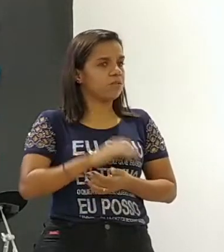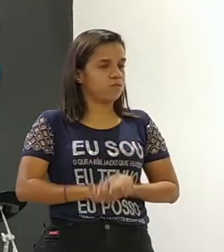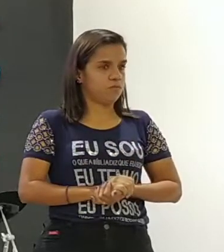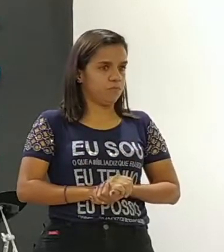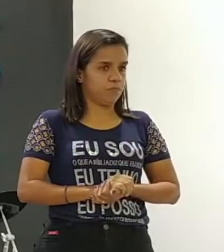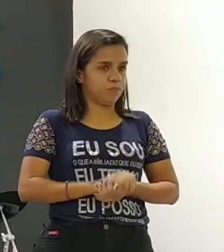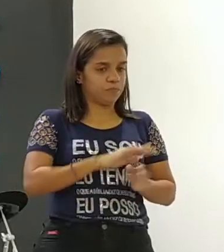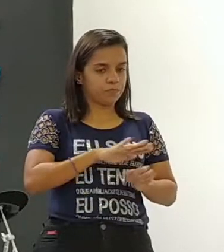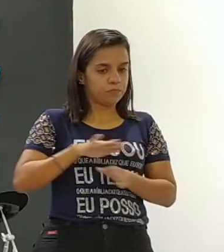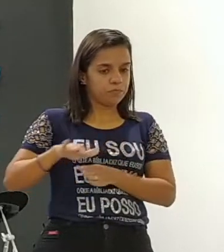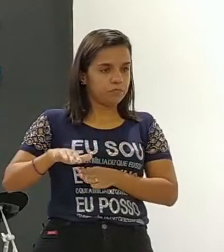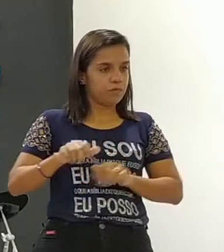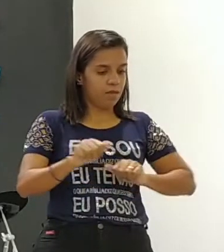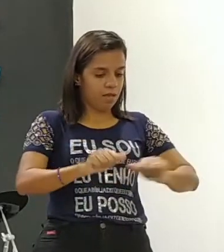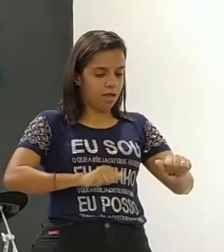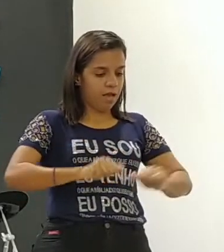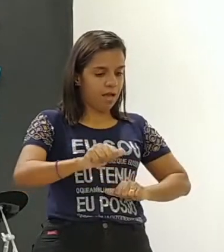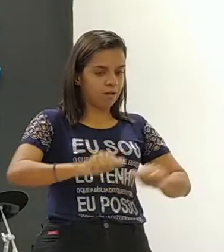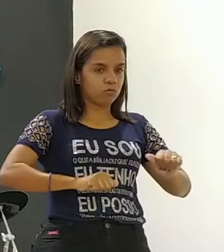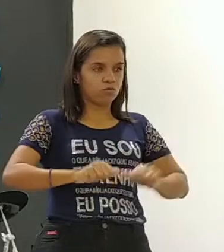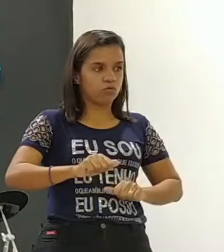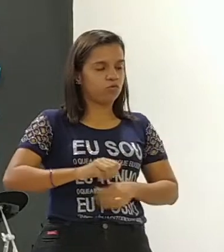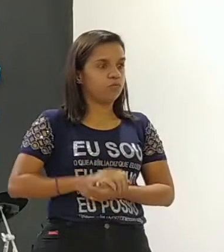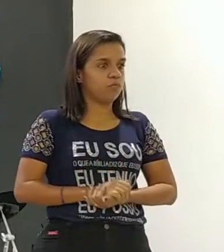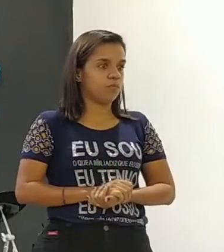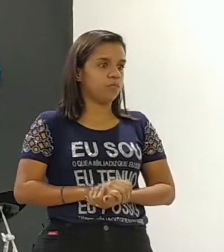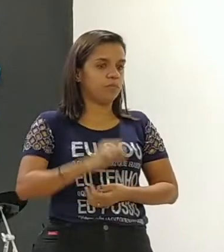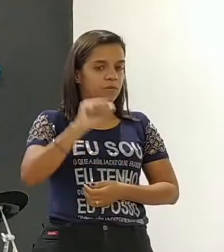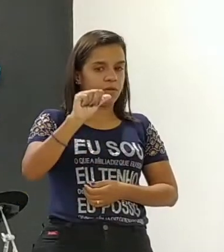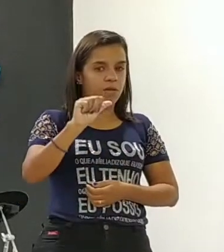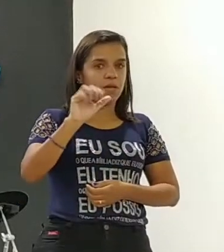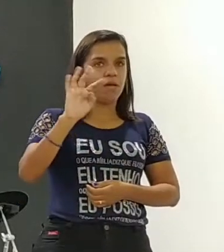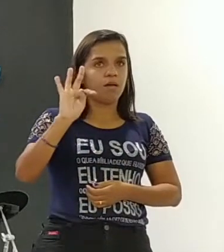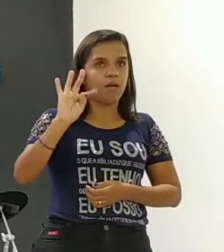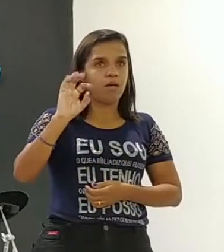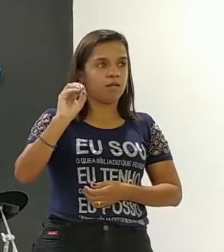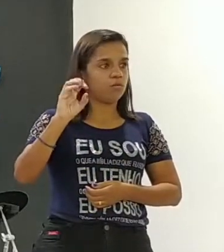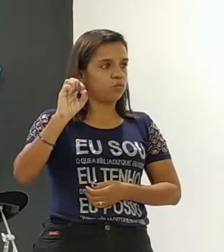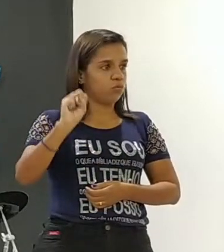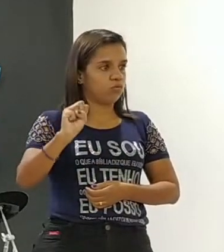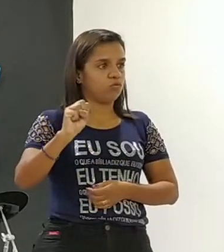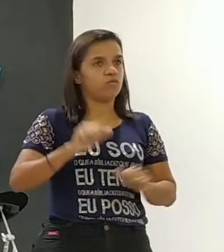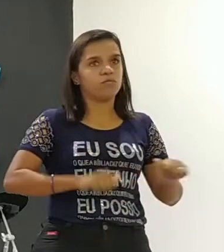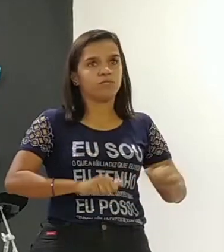Atos capítulo 20, versículo 23 e 24.